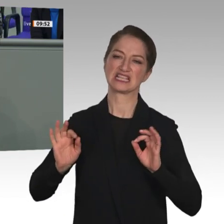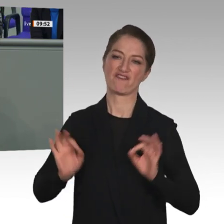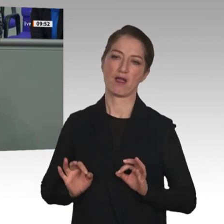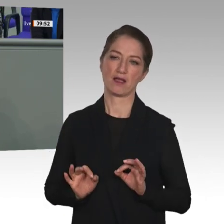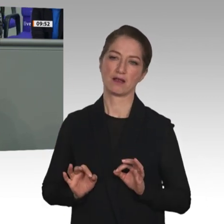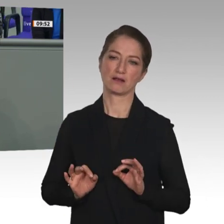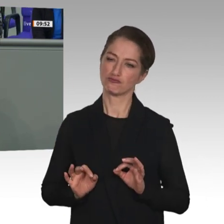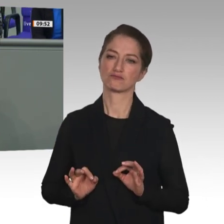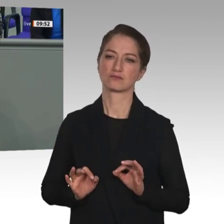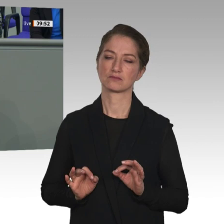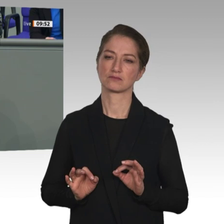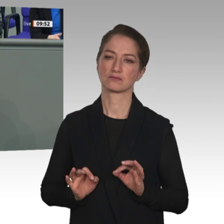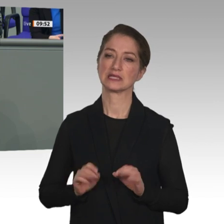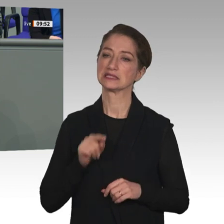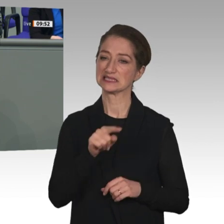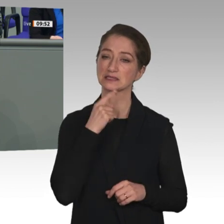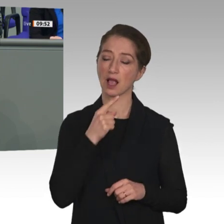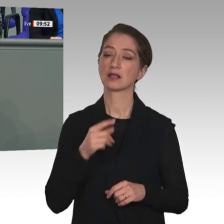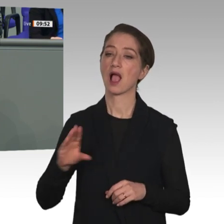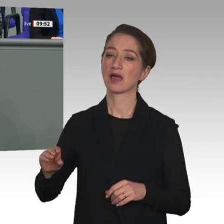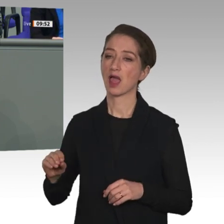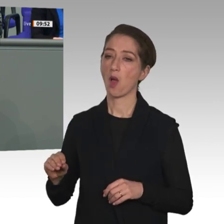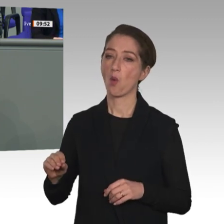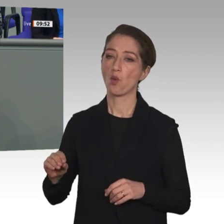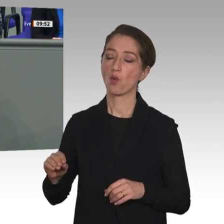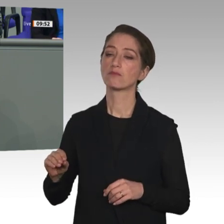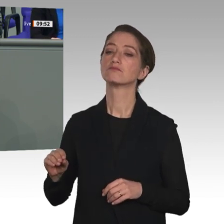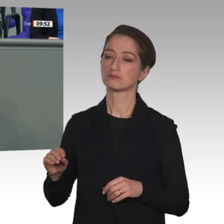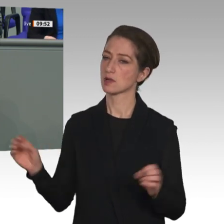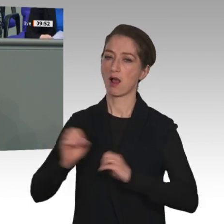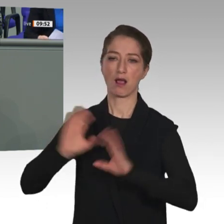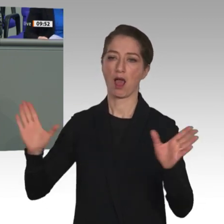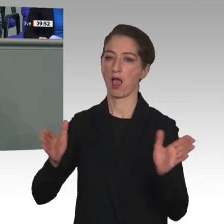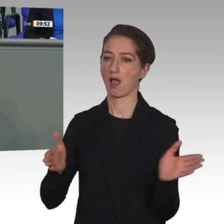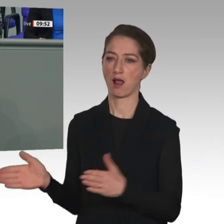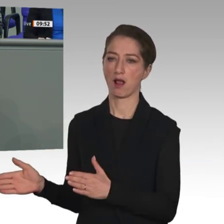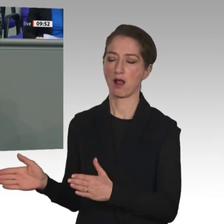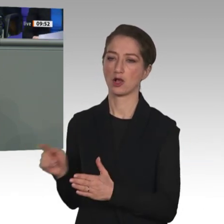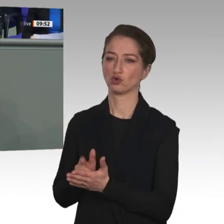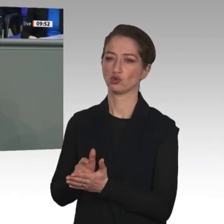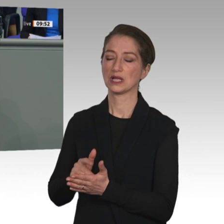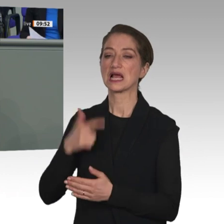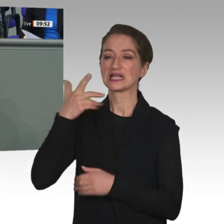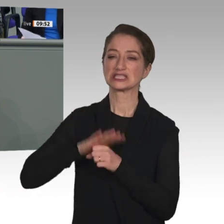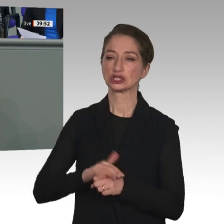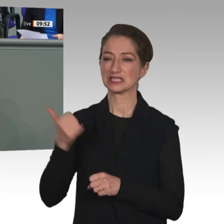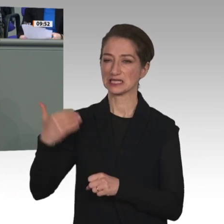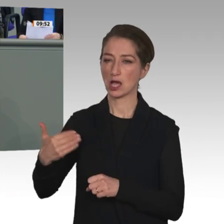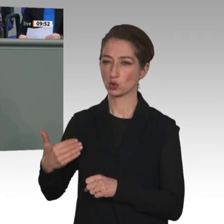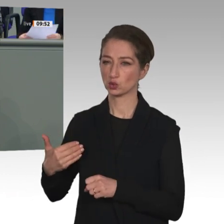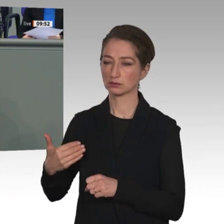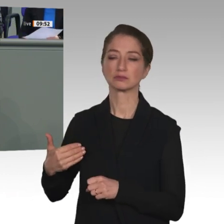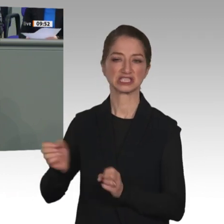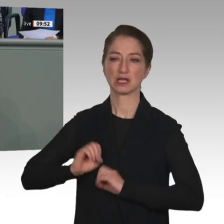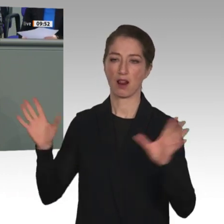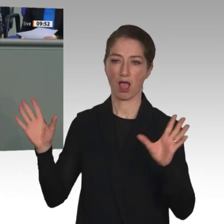sehr klare Einordnung seinerseits der Tat in Hanau. Er sagt, ich zitiere, dass der rassistische Hintergrund der Morde in Hanau